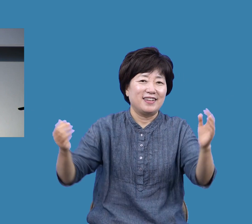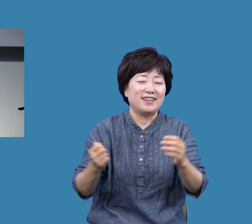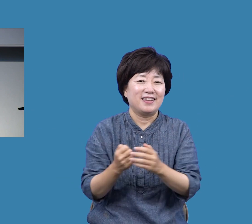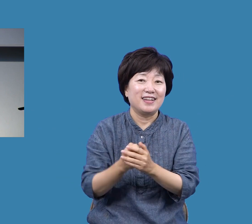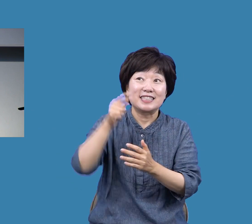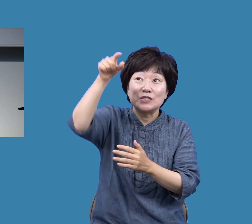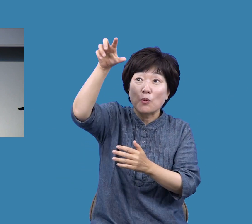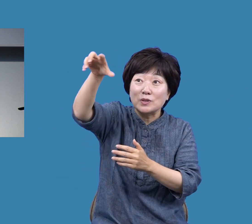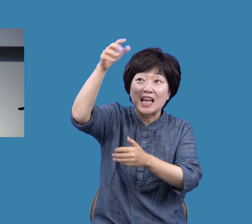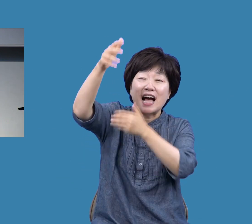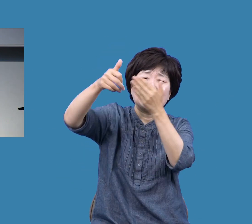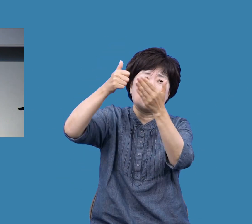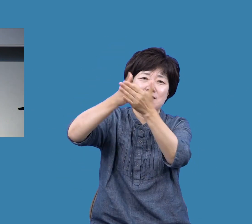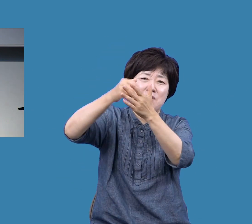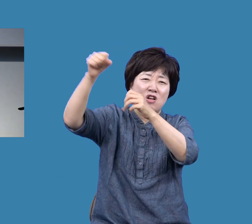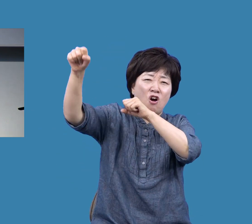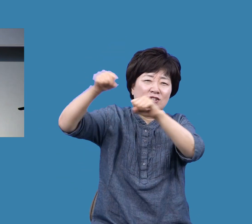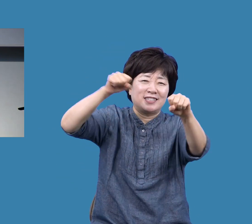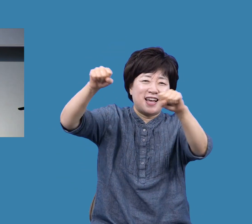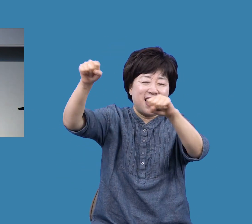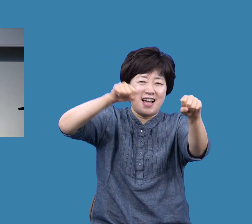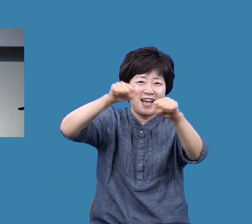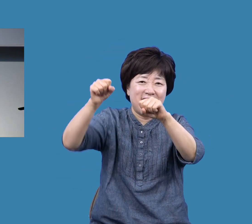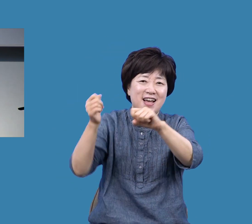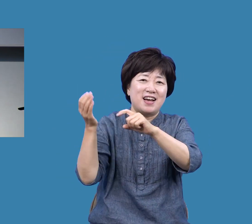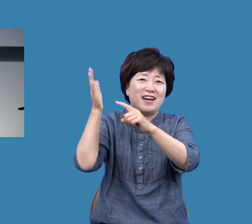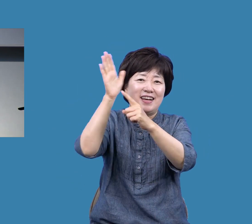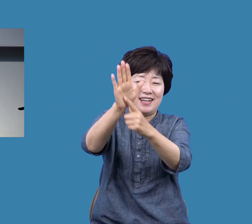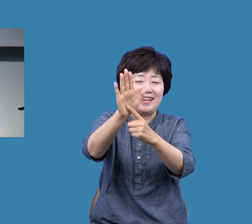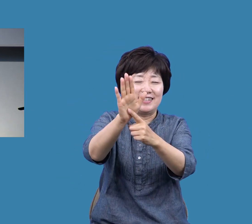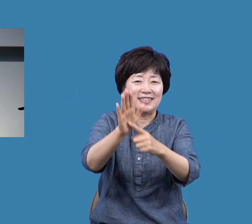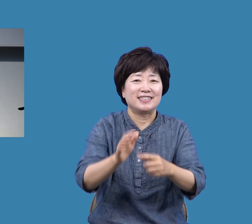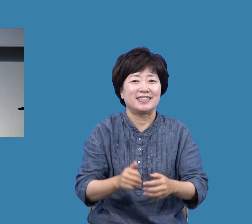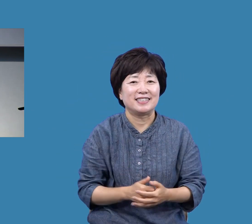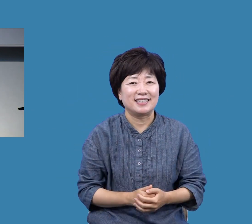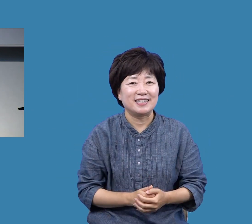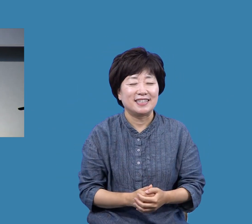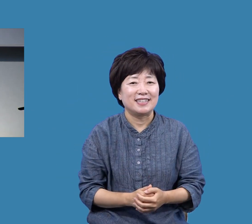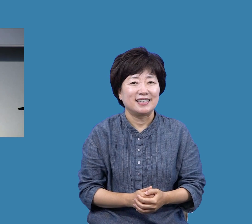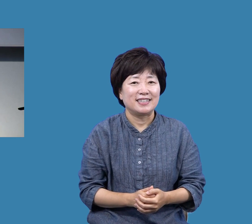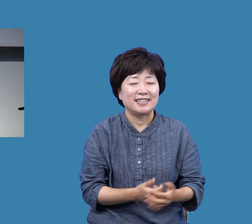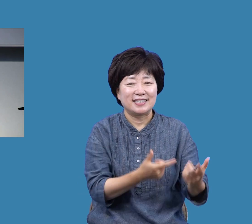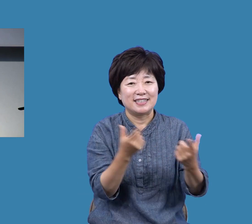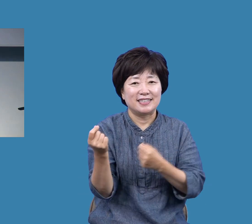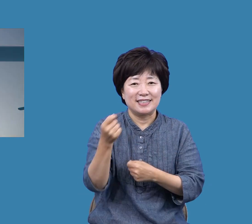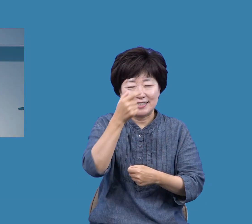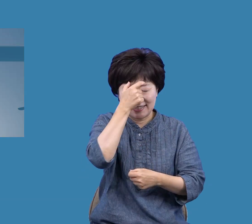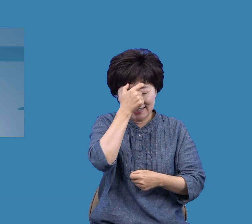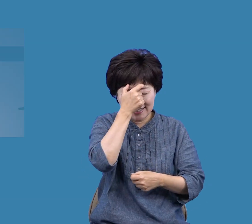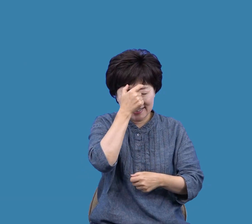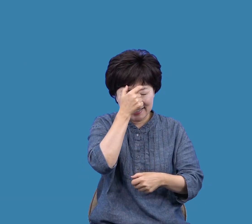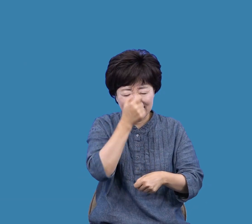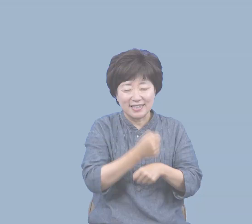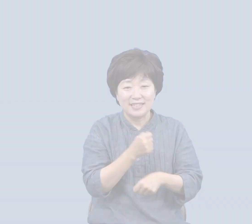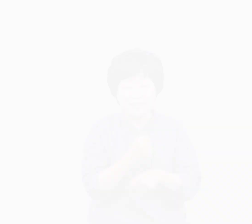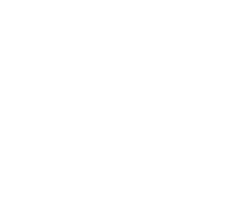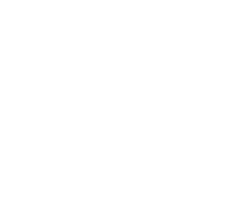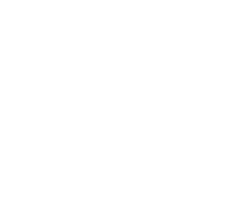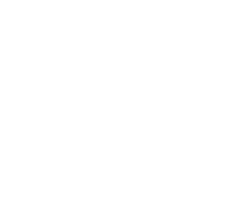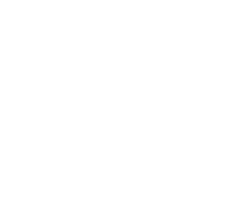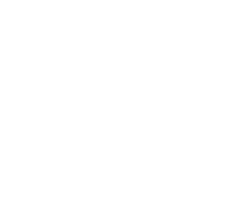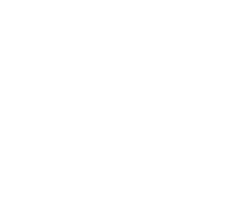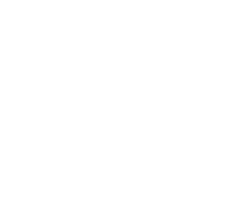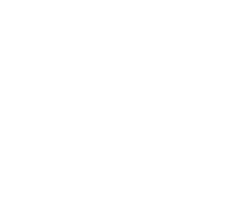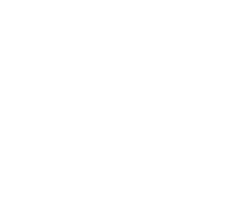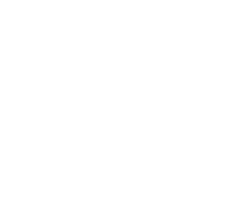그리고 그곳에 하나님의 역사가 일어나는 거예요. 아멘. 우리 잠깐 기도합시다.